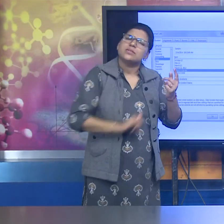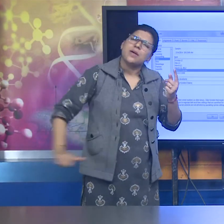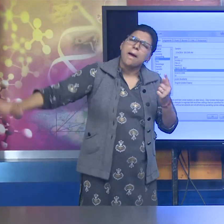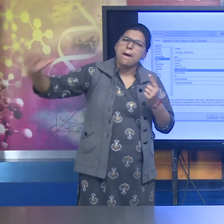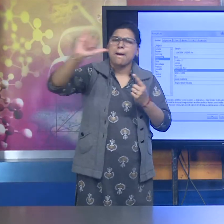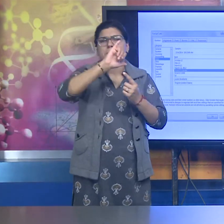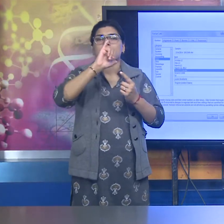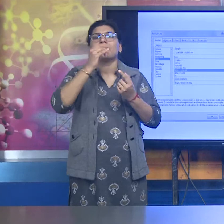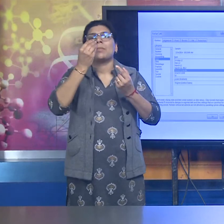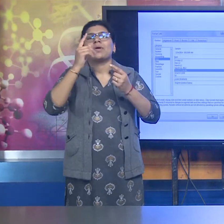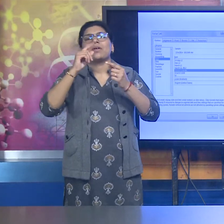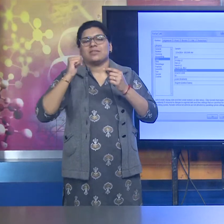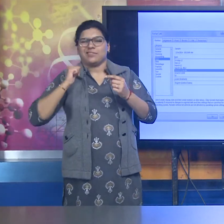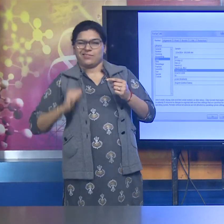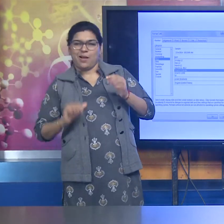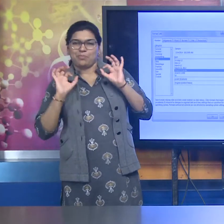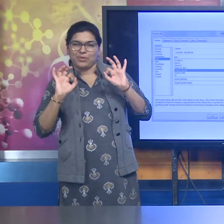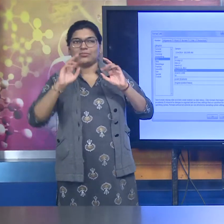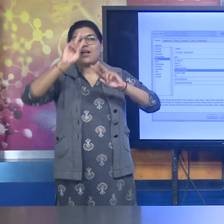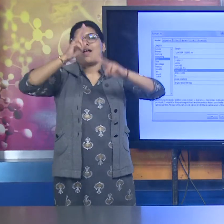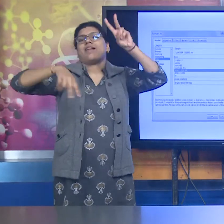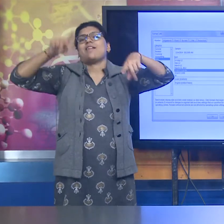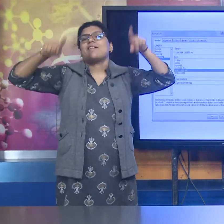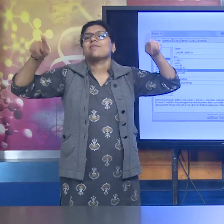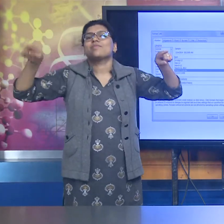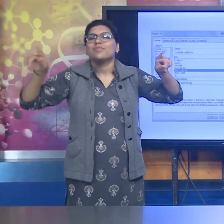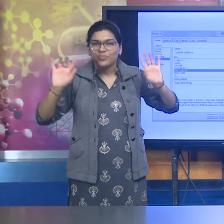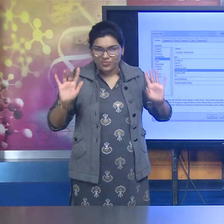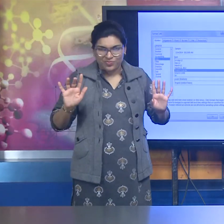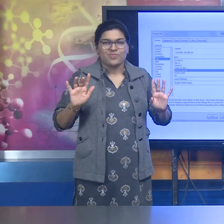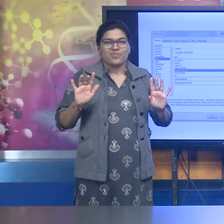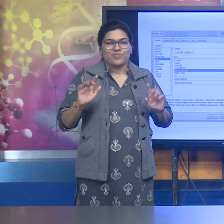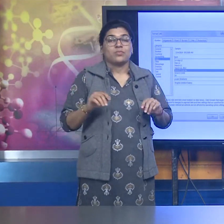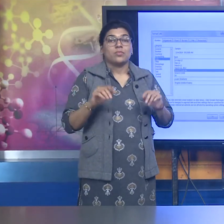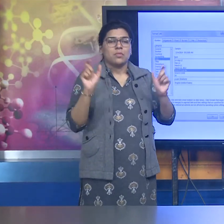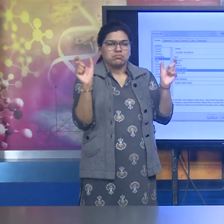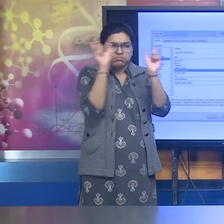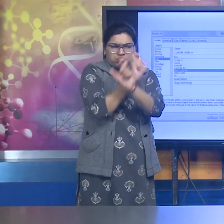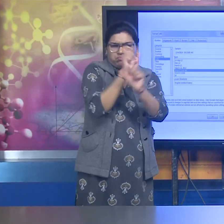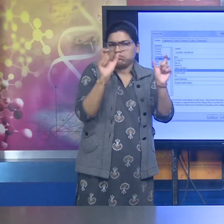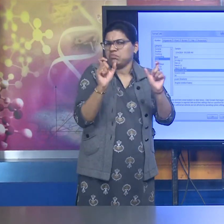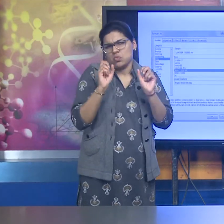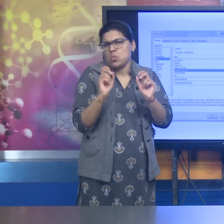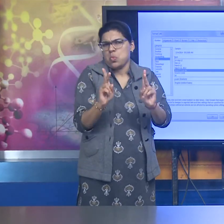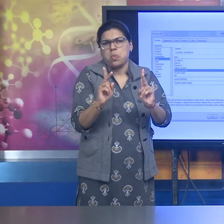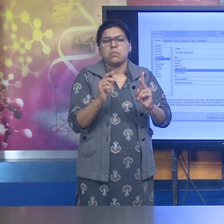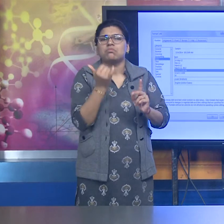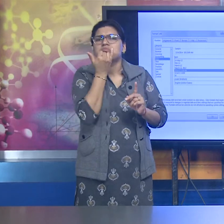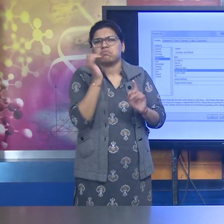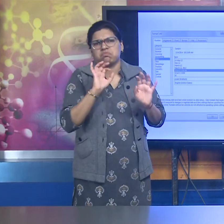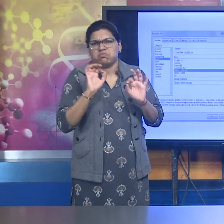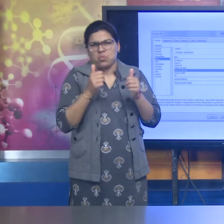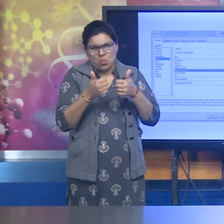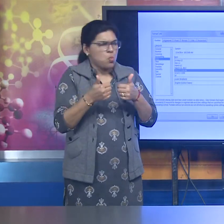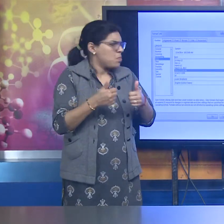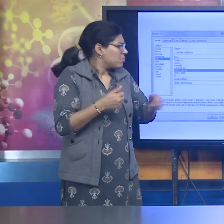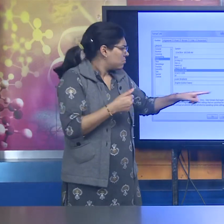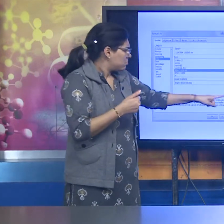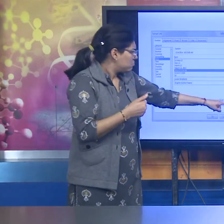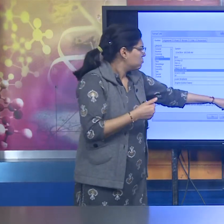Both are the same things. Person use according to their preferences.